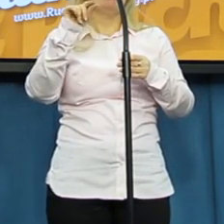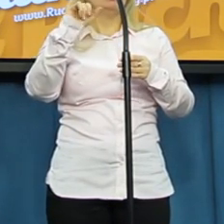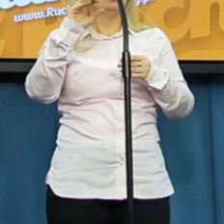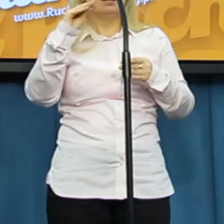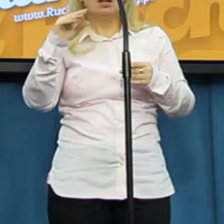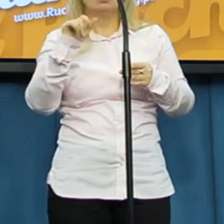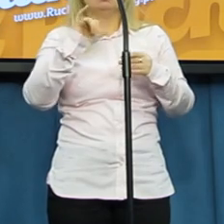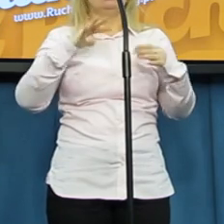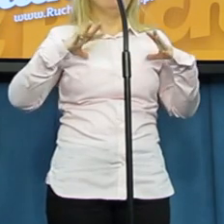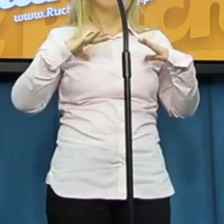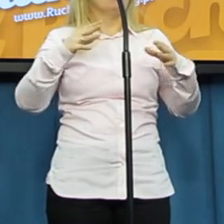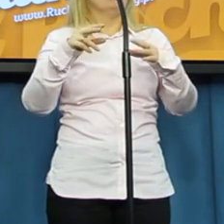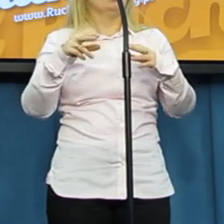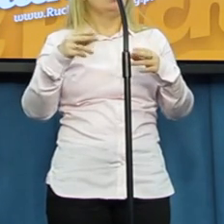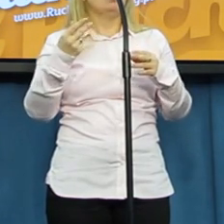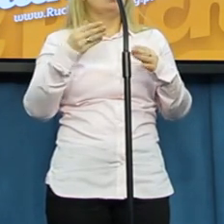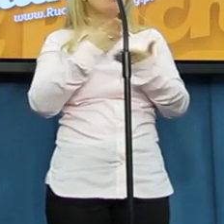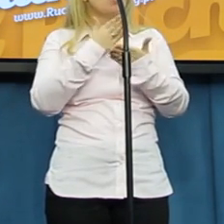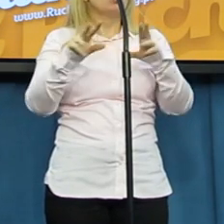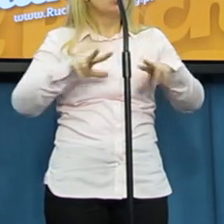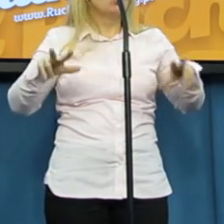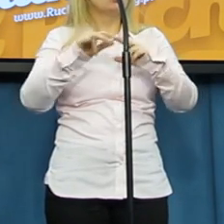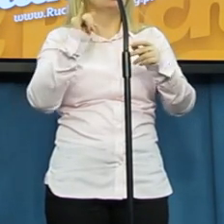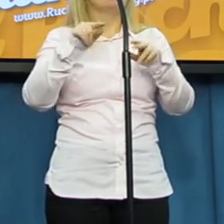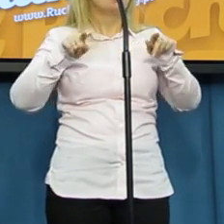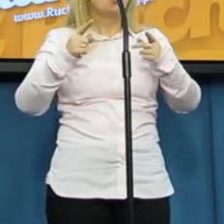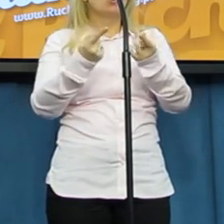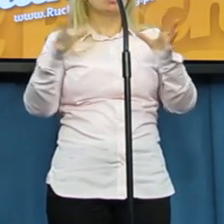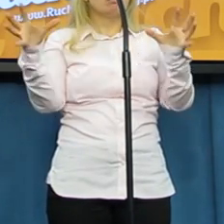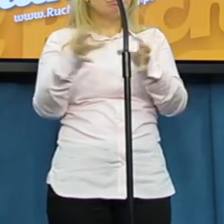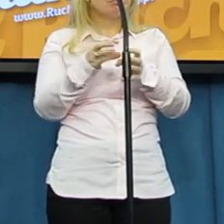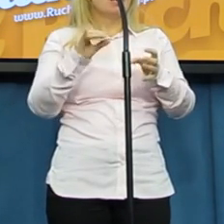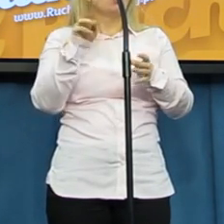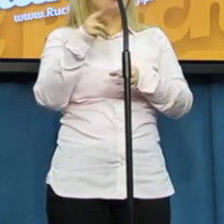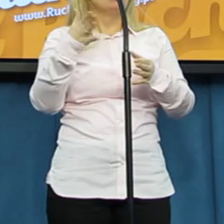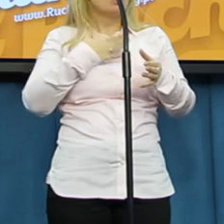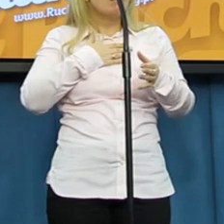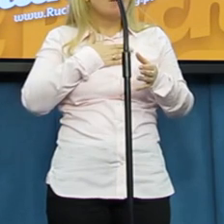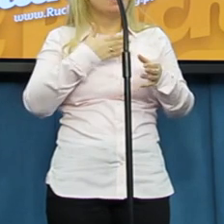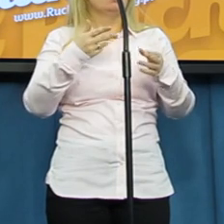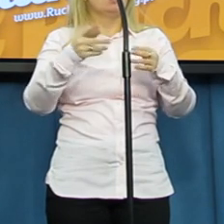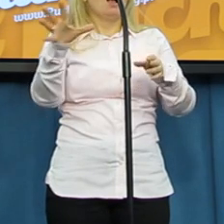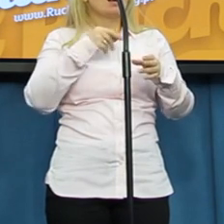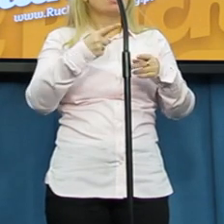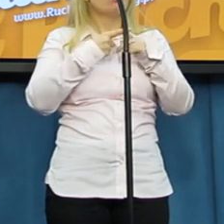Rzecz Rodzin i tak dalej. Ileś tego typu organizacji, które skupiliśmy i z którymi myśmy bardzo dobrze współpracowali w czasie